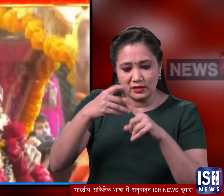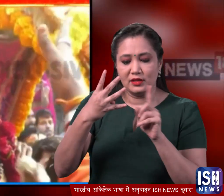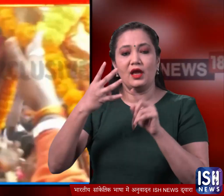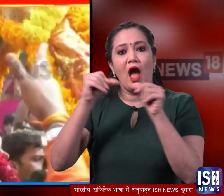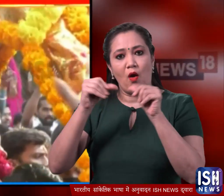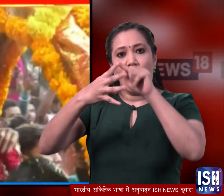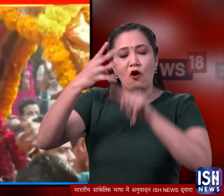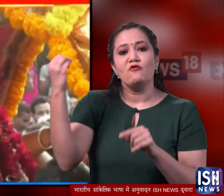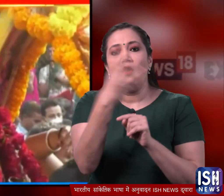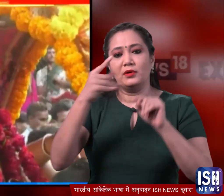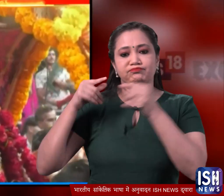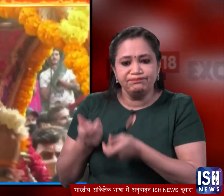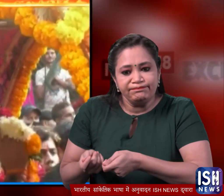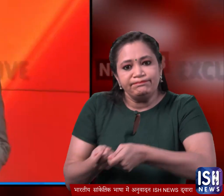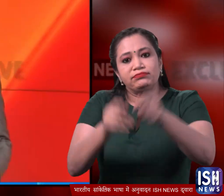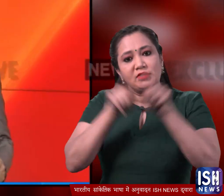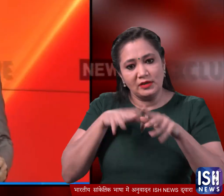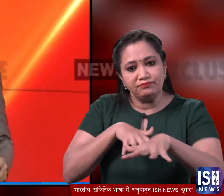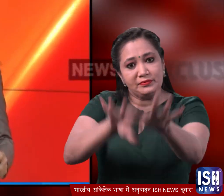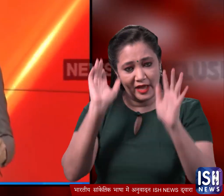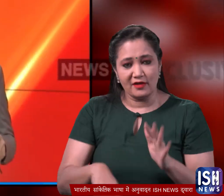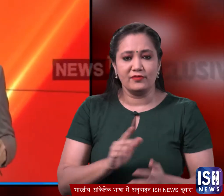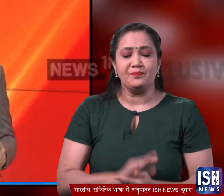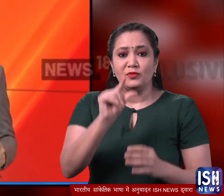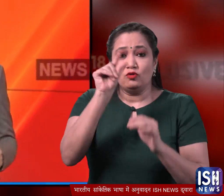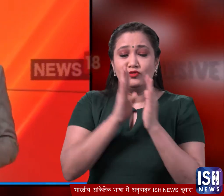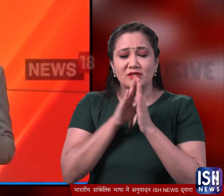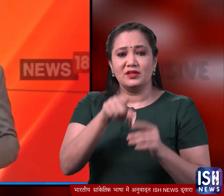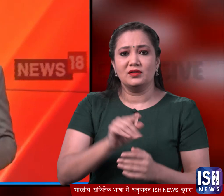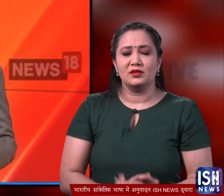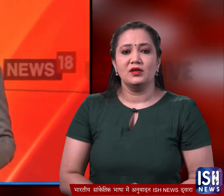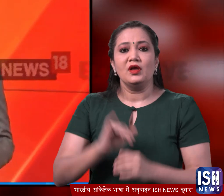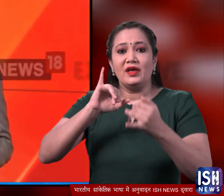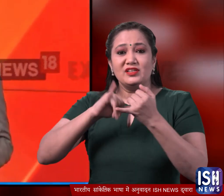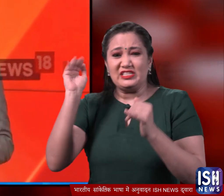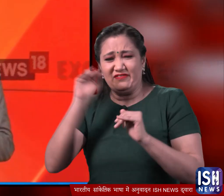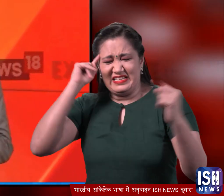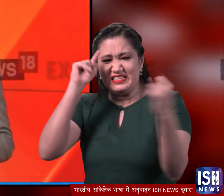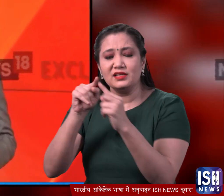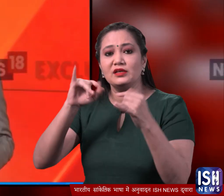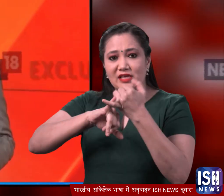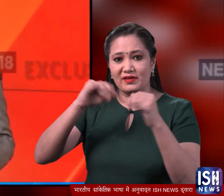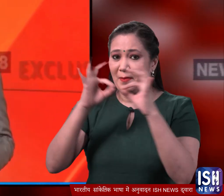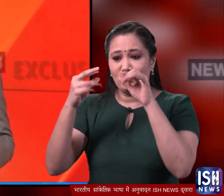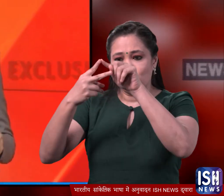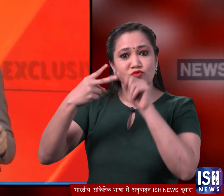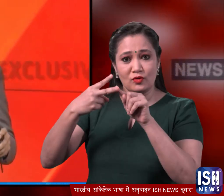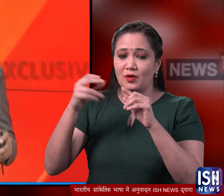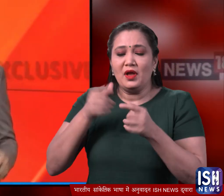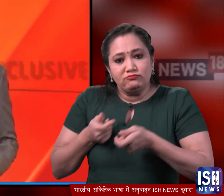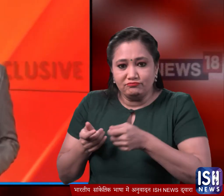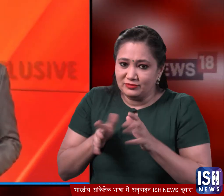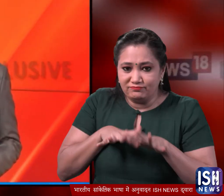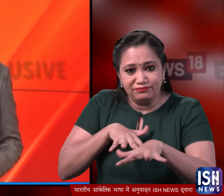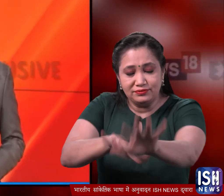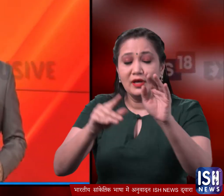की सवारी निकालने की परंपरा बेहद पुरानी है। सौभाग्य की बात है कि उज्जैन में शैव मत के श्रद्धालुओं के लिए सावन और भादों के महीने में महाकाल की